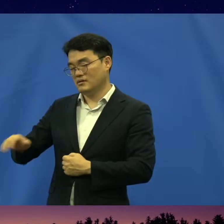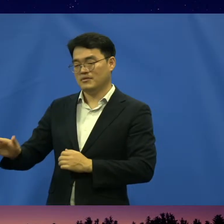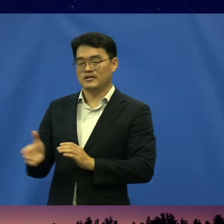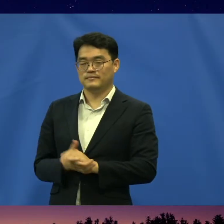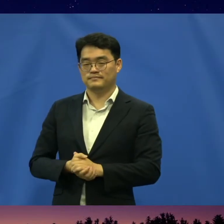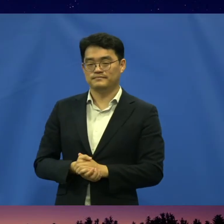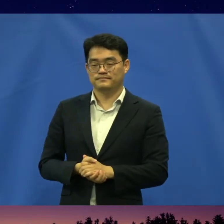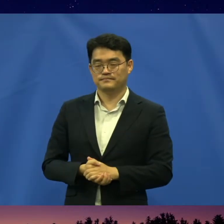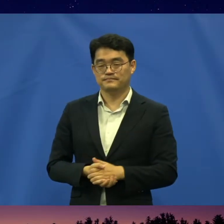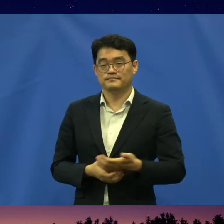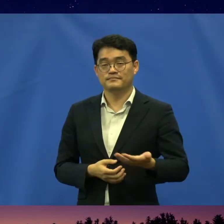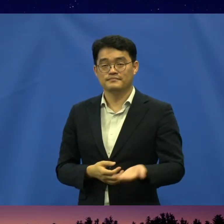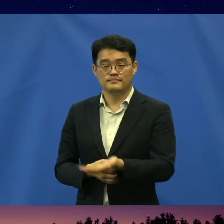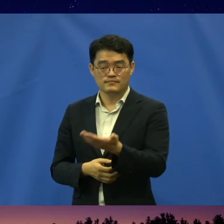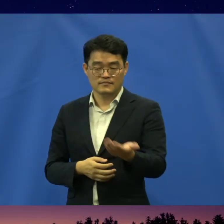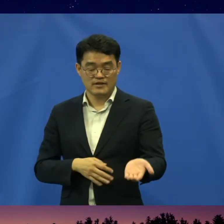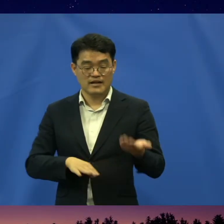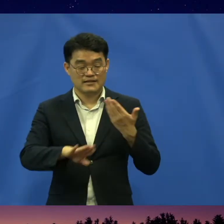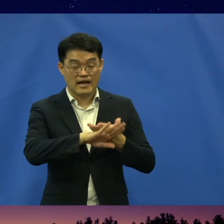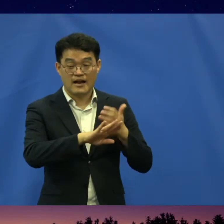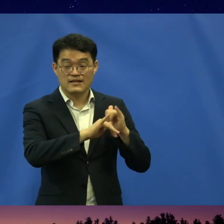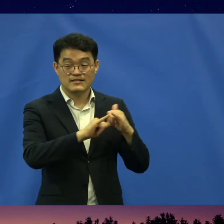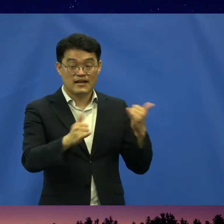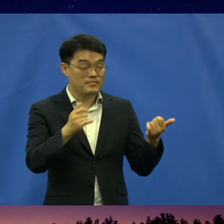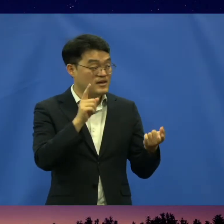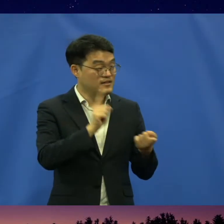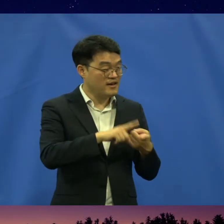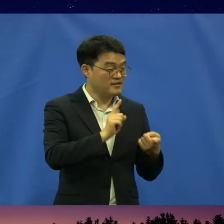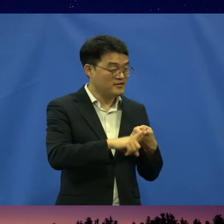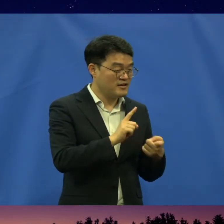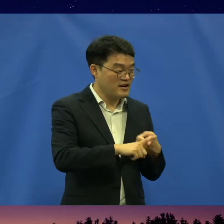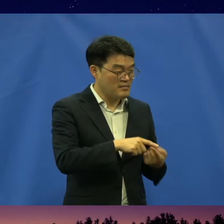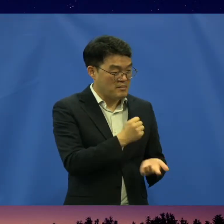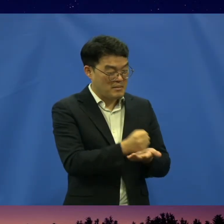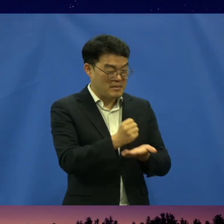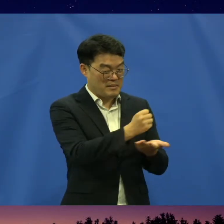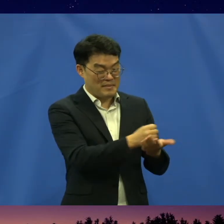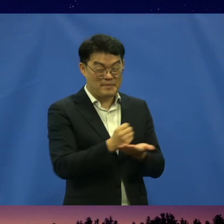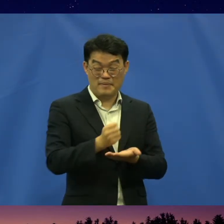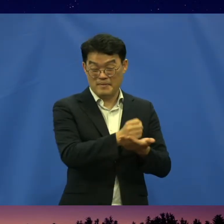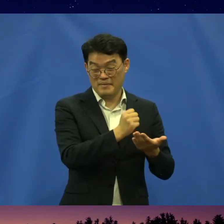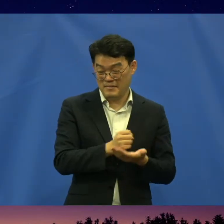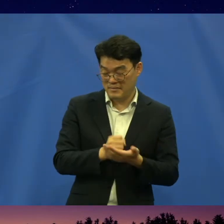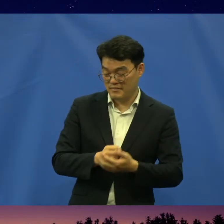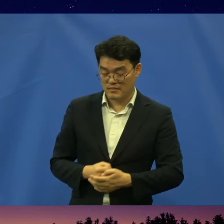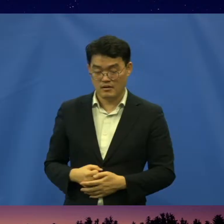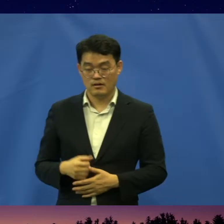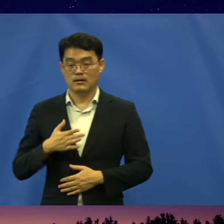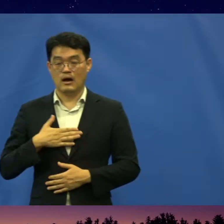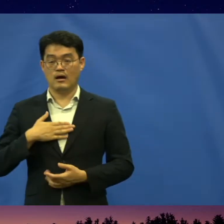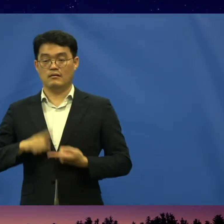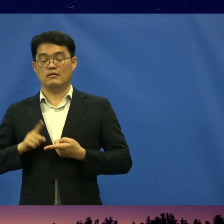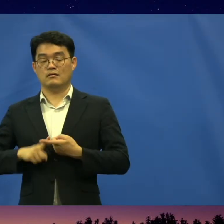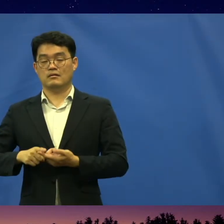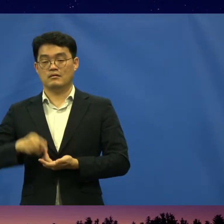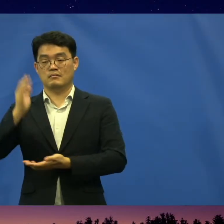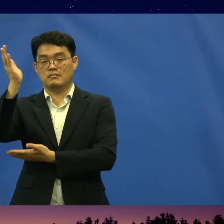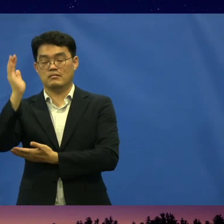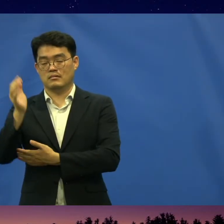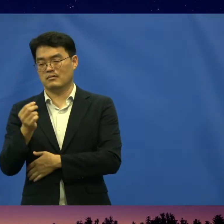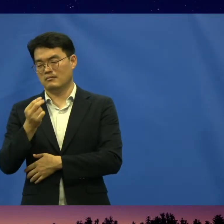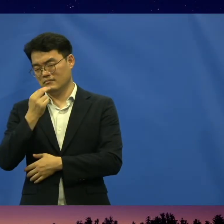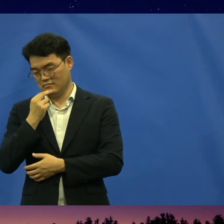남 얘기하다가 정작 자신의 얘기는 할 것이 없는 한심한 인생이 되는 거죠. 자, 느헤미야의 강점은